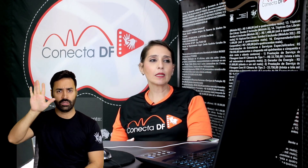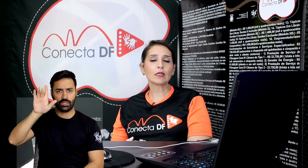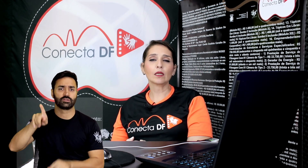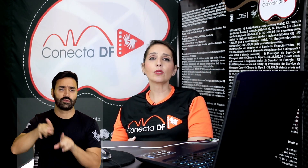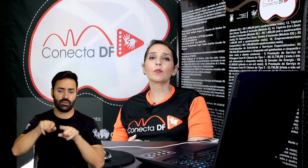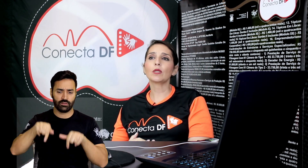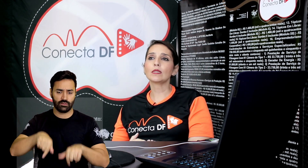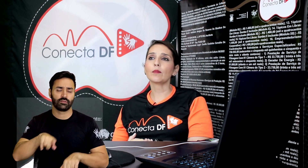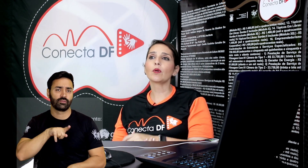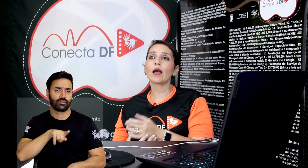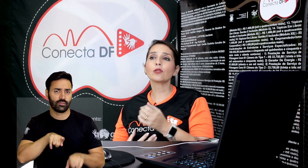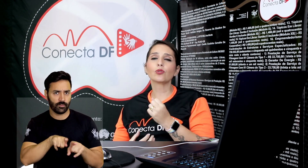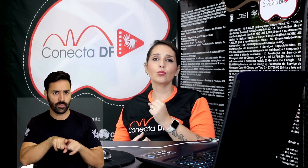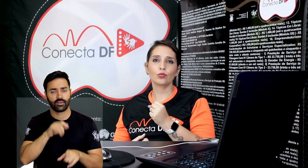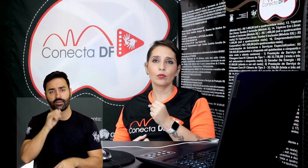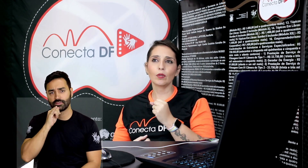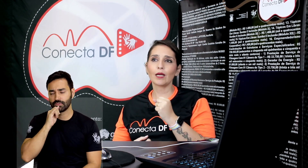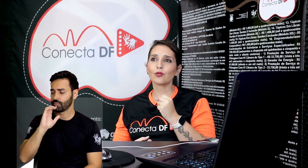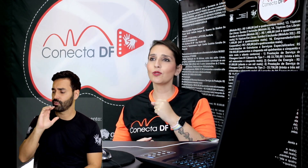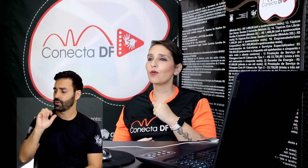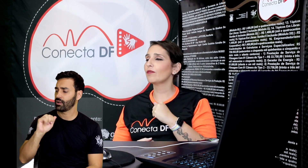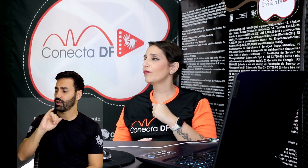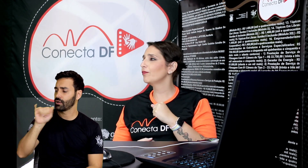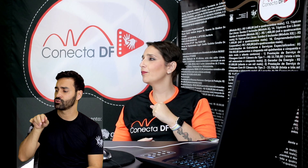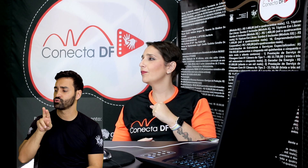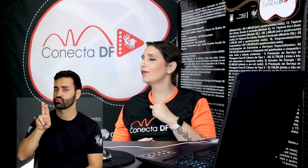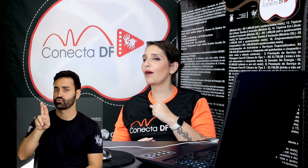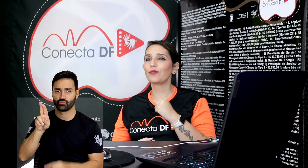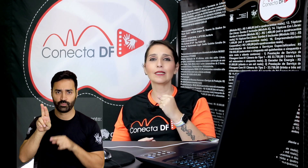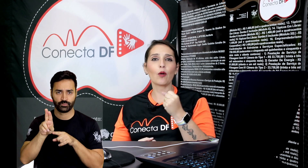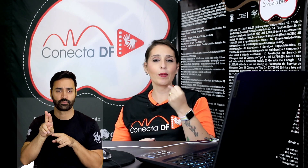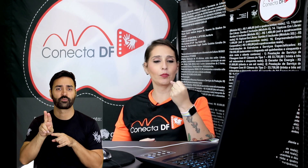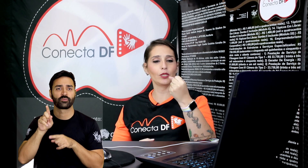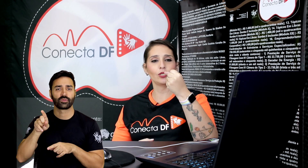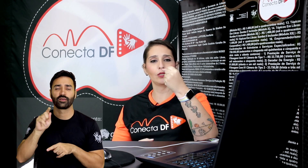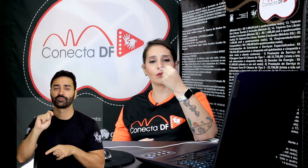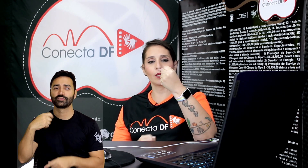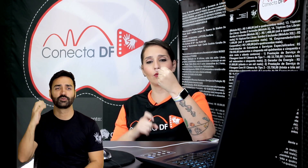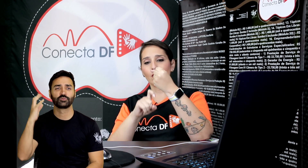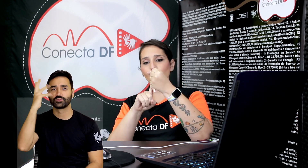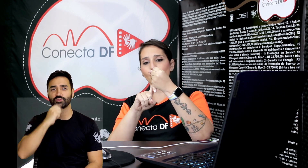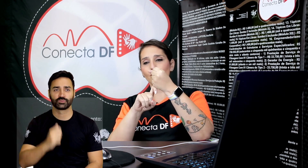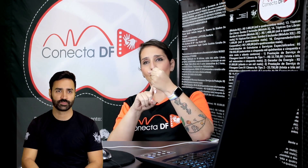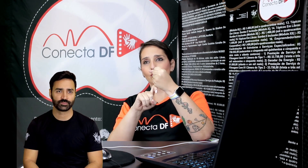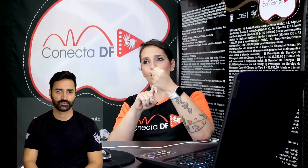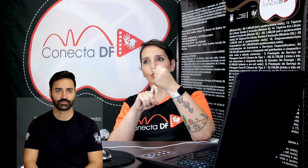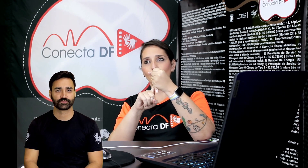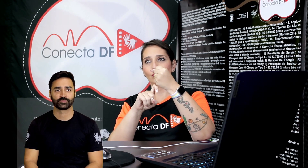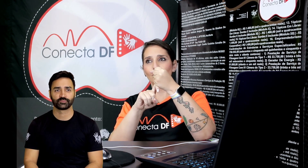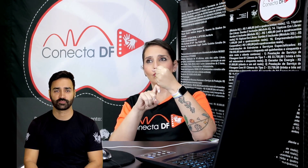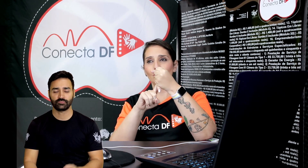tem bastante. Por exemplo, caju. O caju eu acho um sinal bem bonitinho, que é o caju.